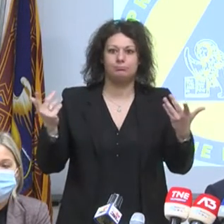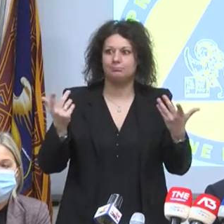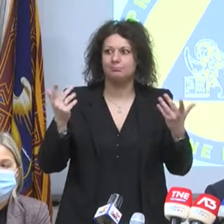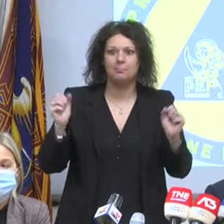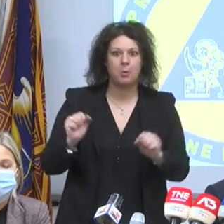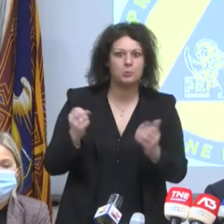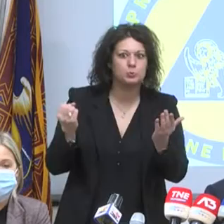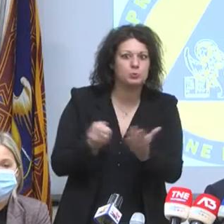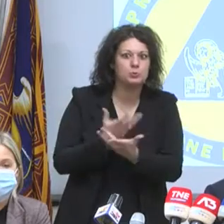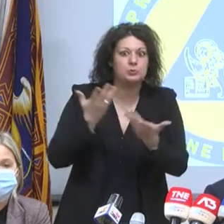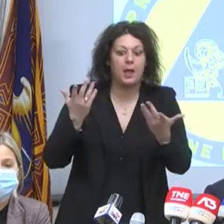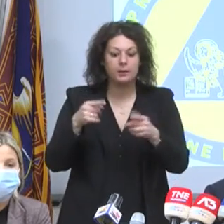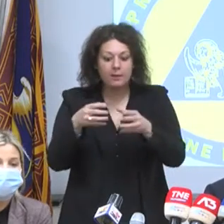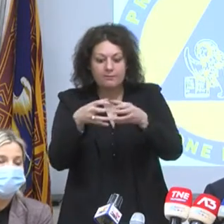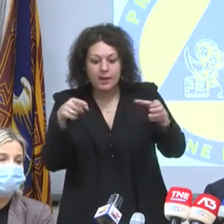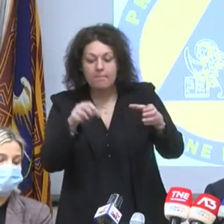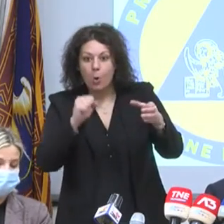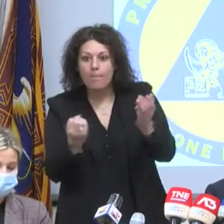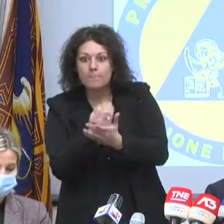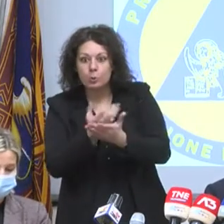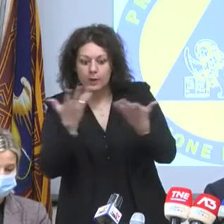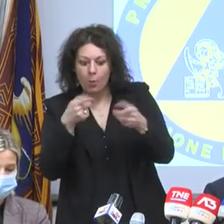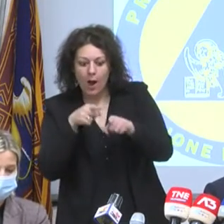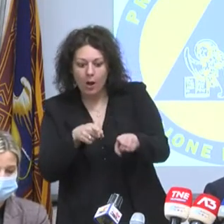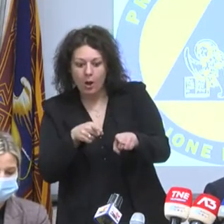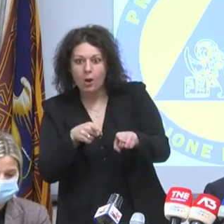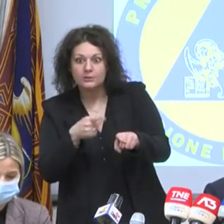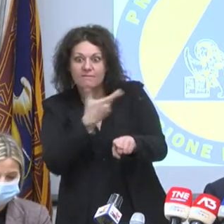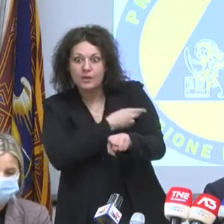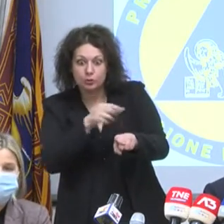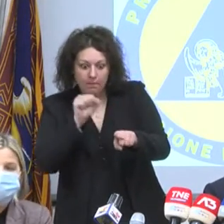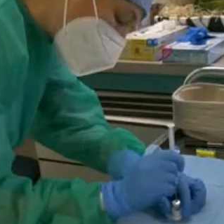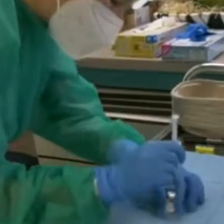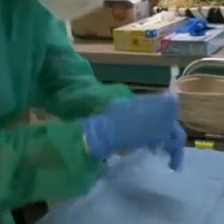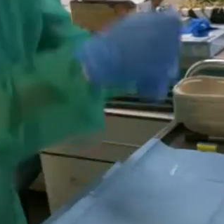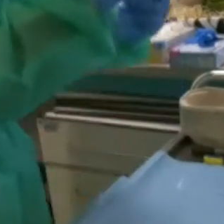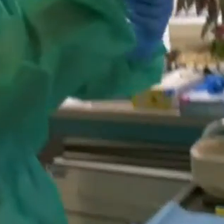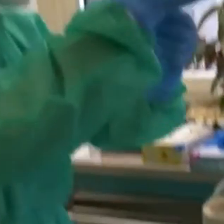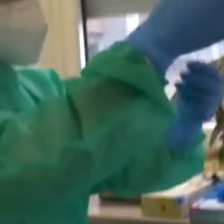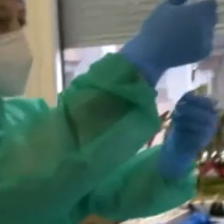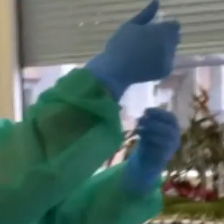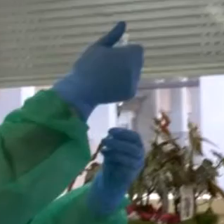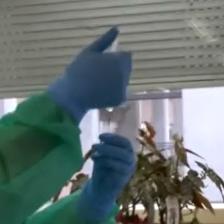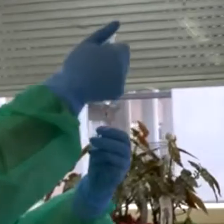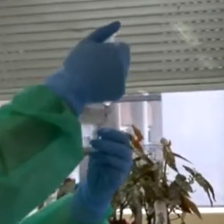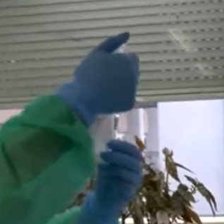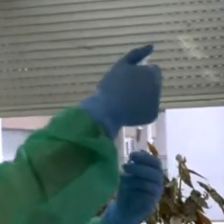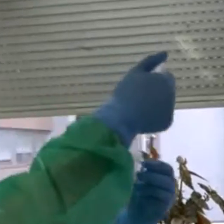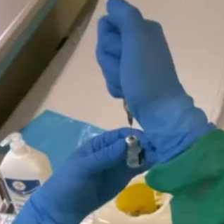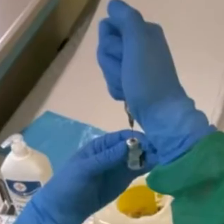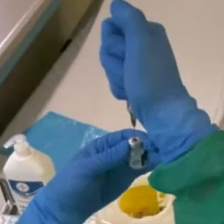possibilità di approvvigionamenti non penso sia un reato andare a comprarsi i vaccini penso però che bisogna riuscire a trovarli